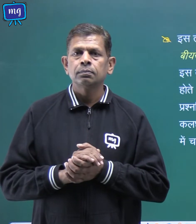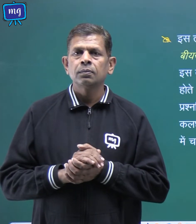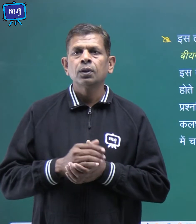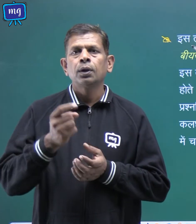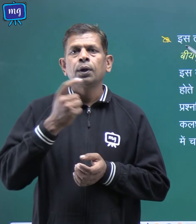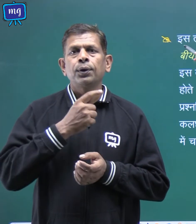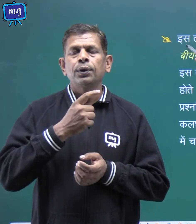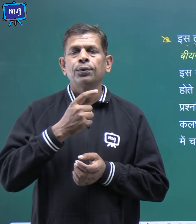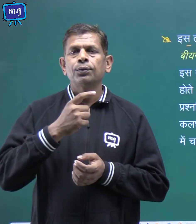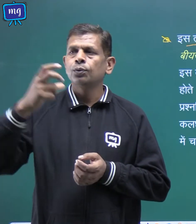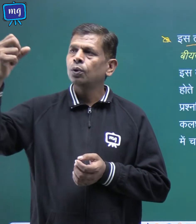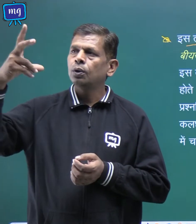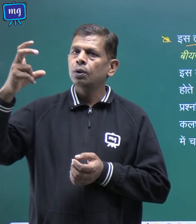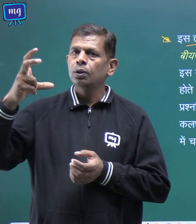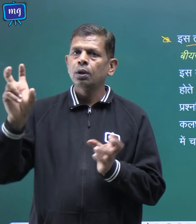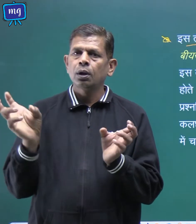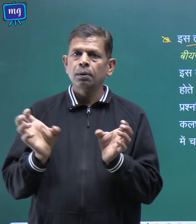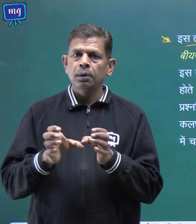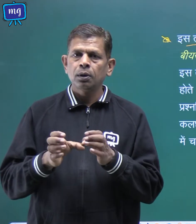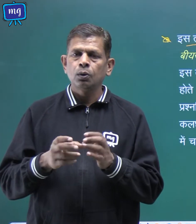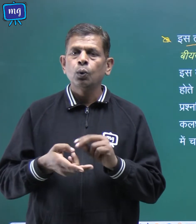इस तारामंडल को